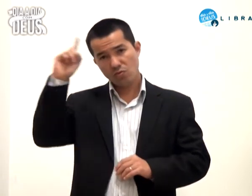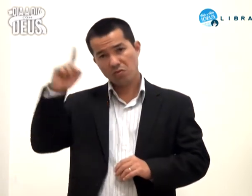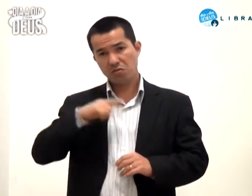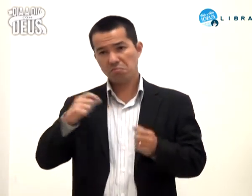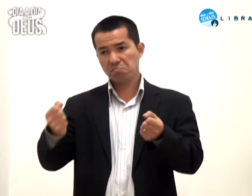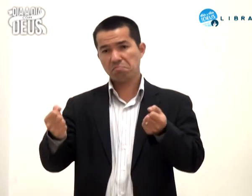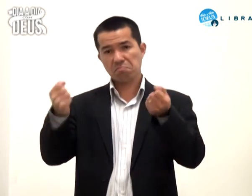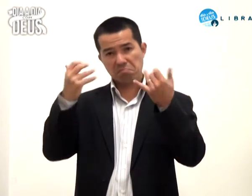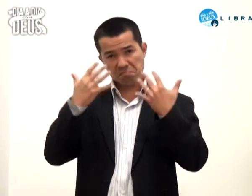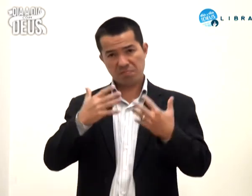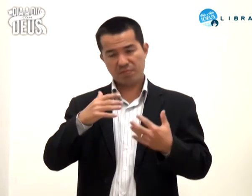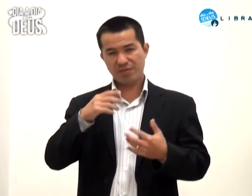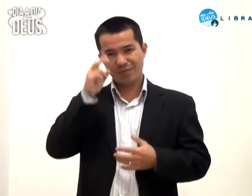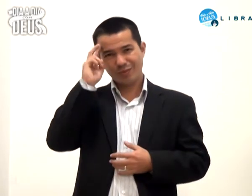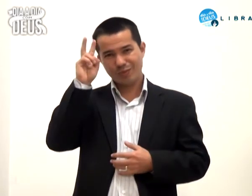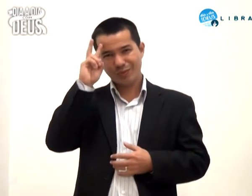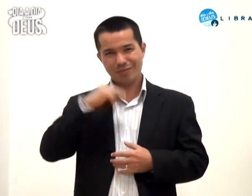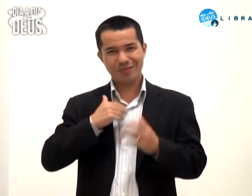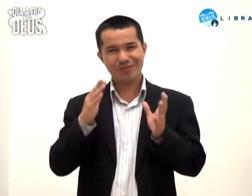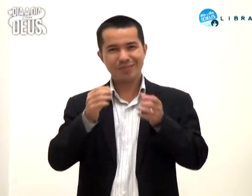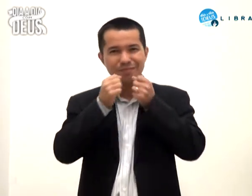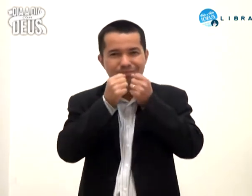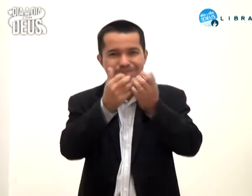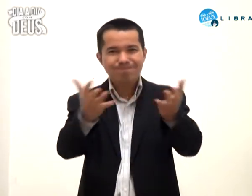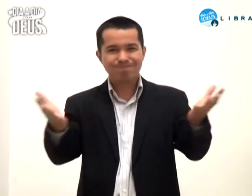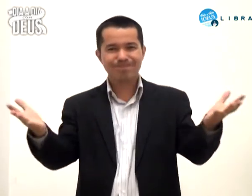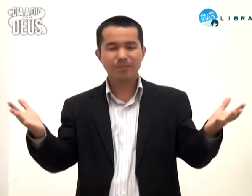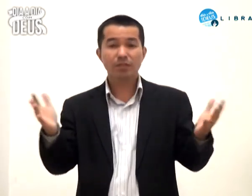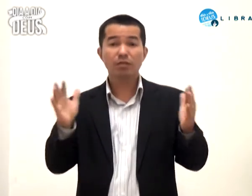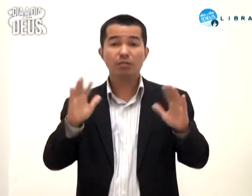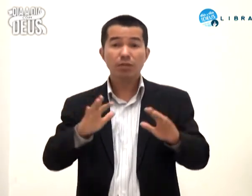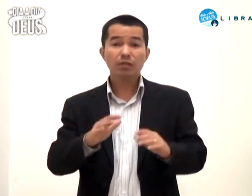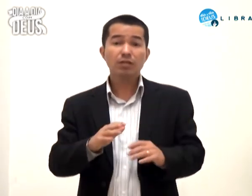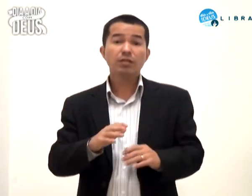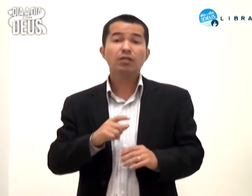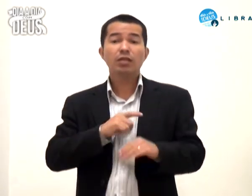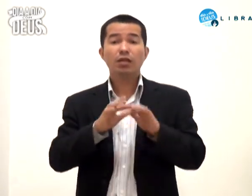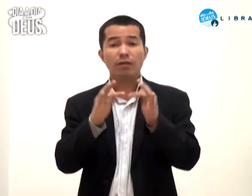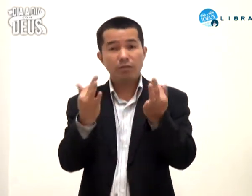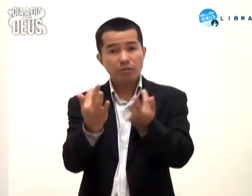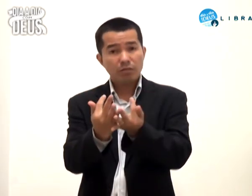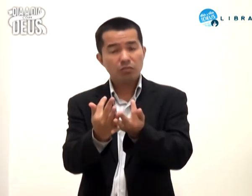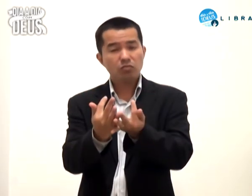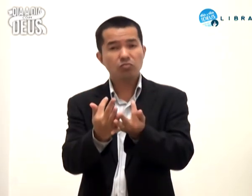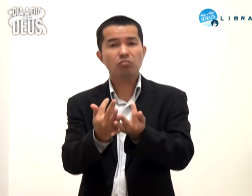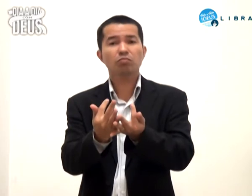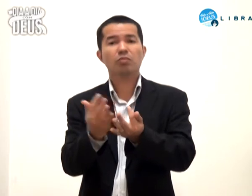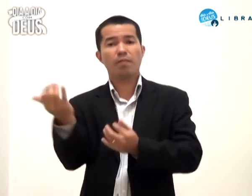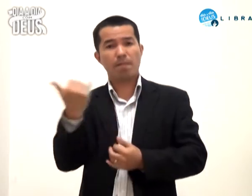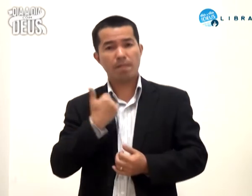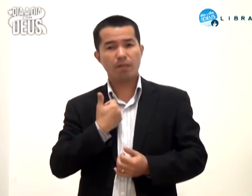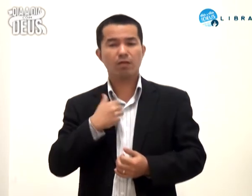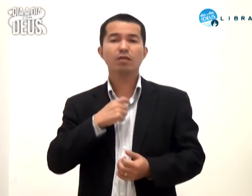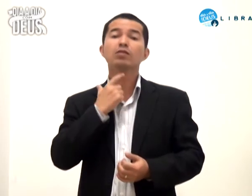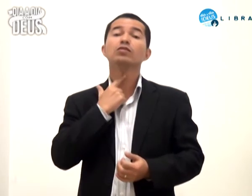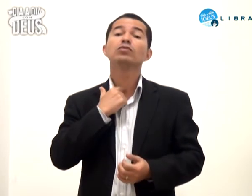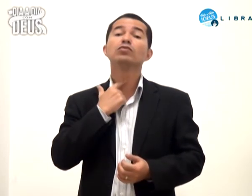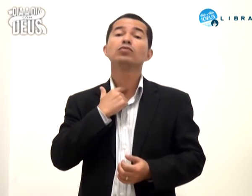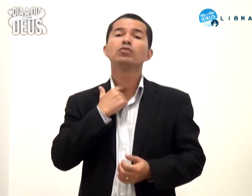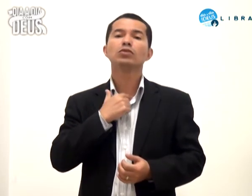Tem uma família aqui na igreja que me contou essa história, eu já contei para vocês, né? De